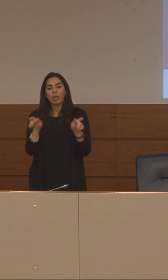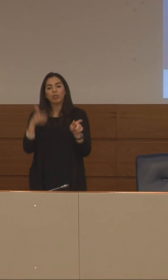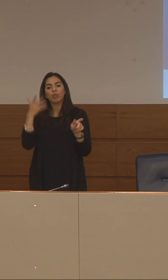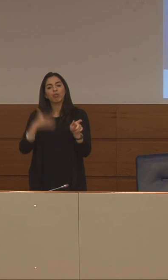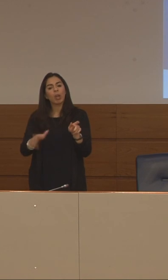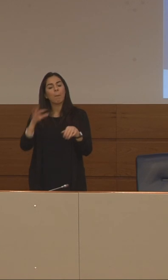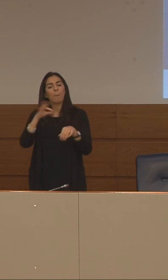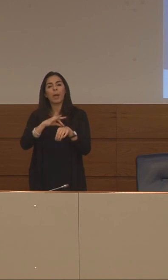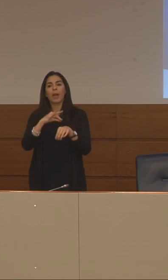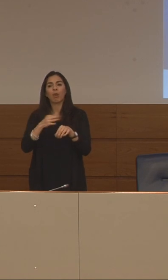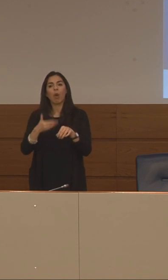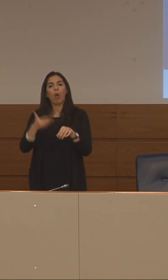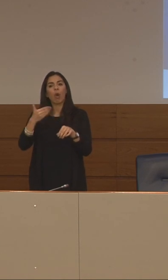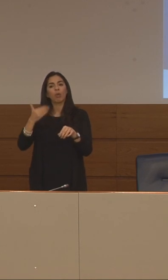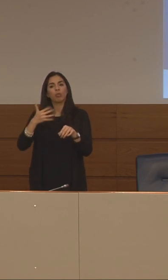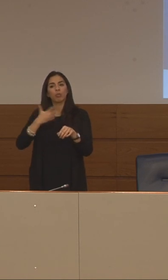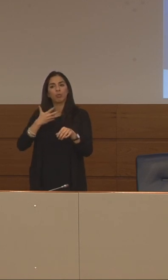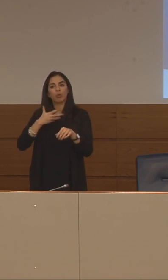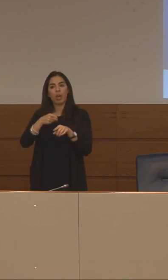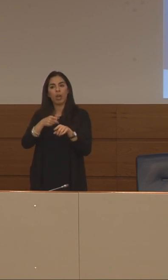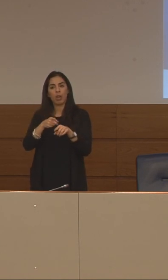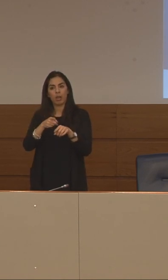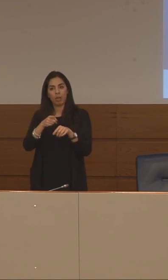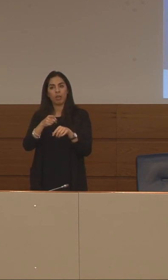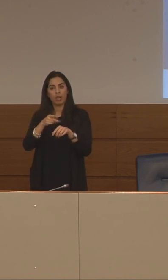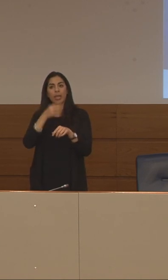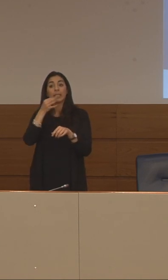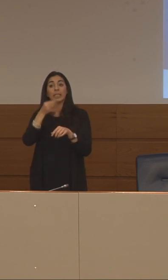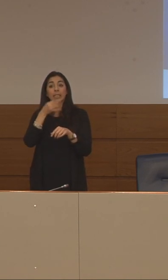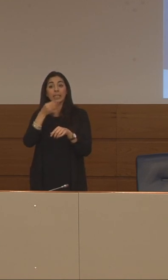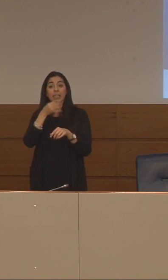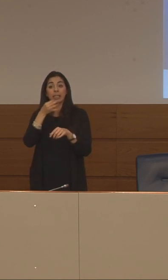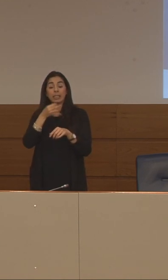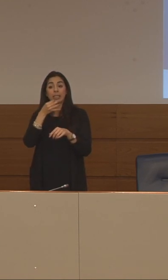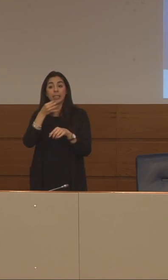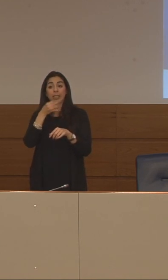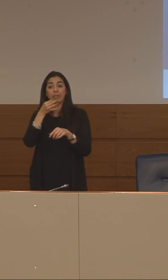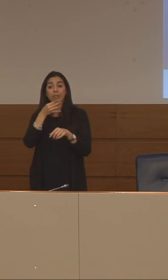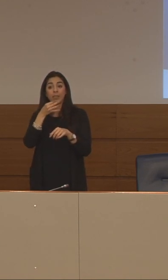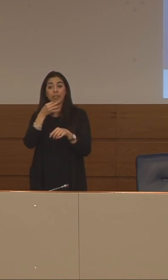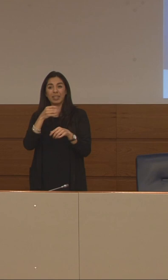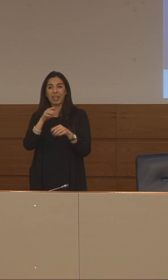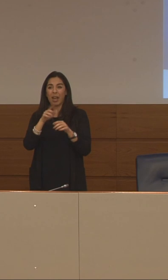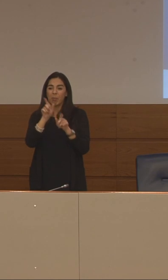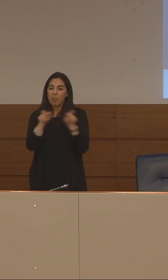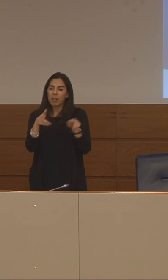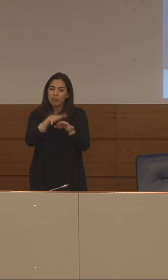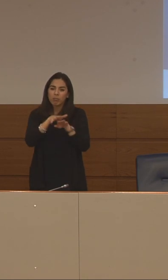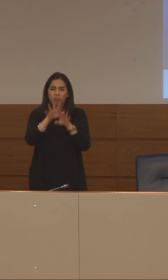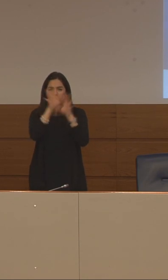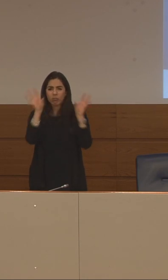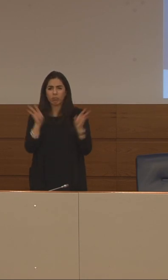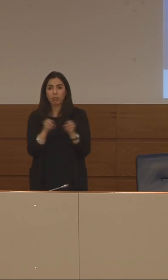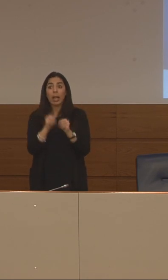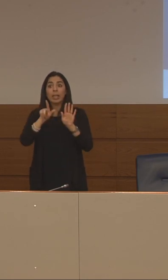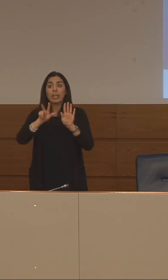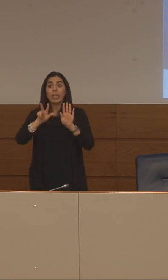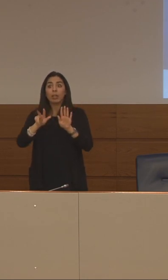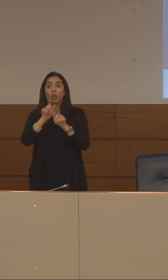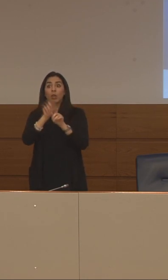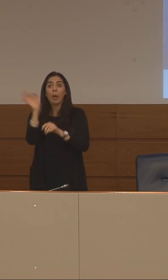concomitanti per cui oltre il 78 per cento a patologie